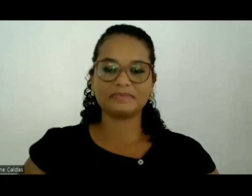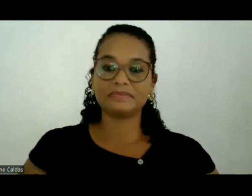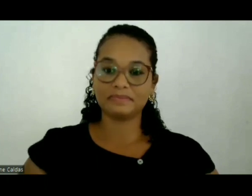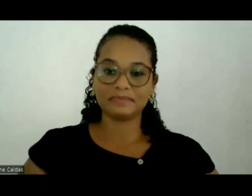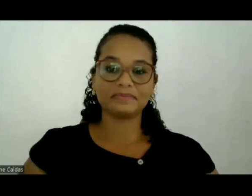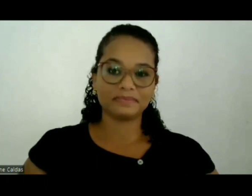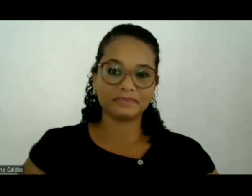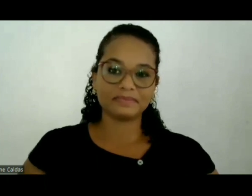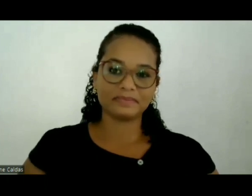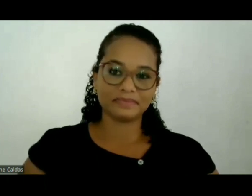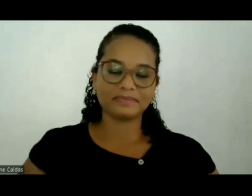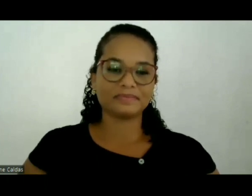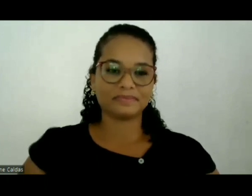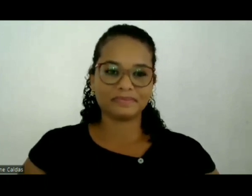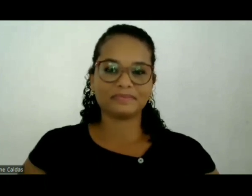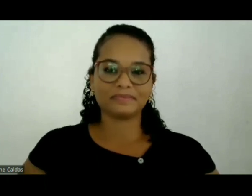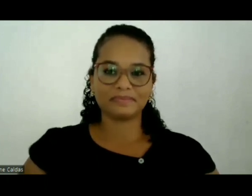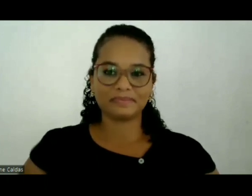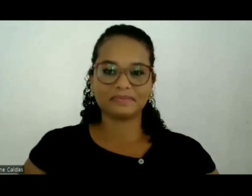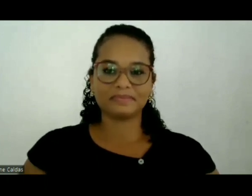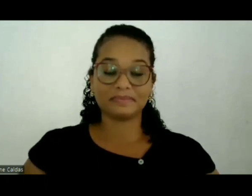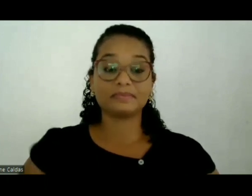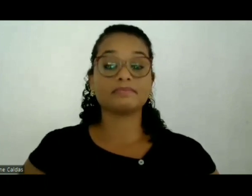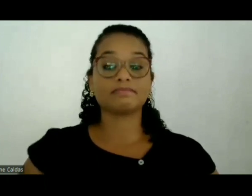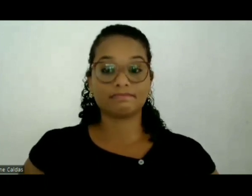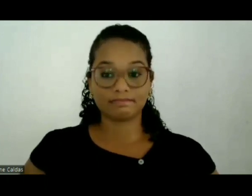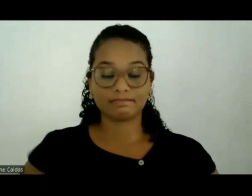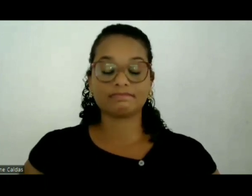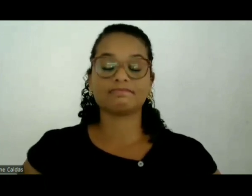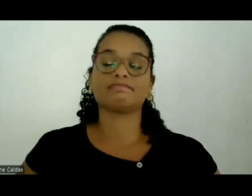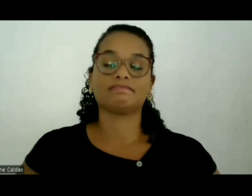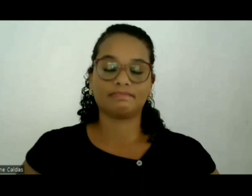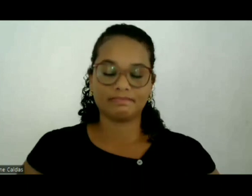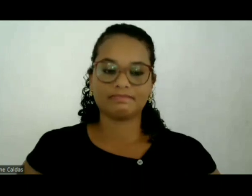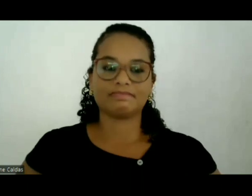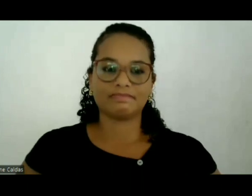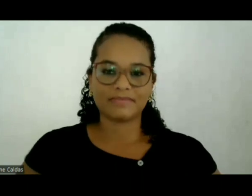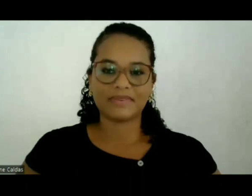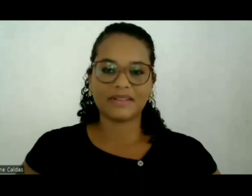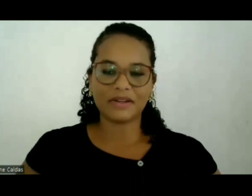regionalismos que você vai aprender na medida que tem contato com a comunidade, né?